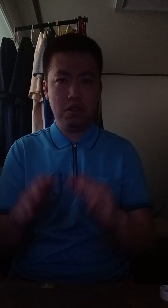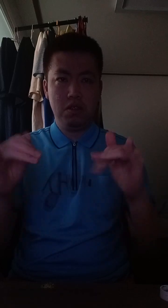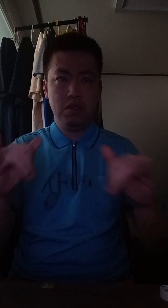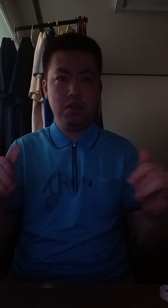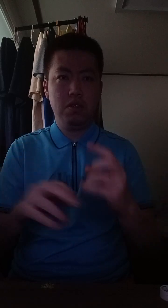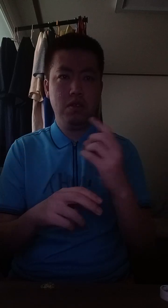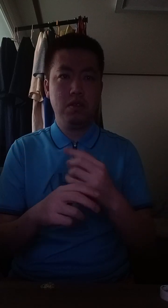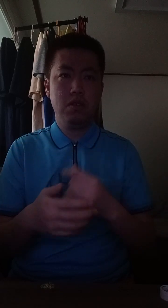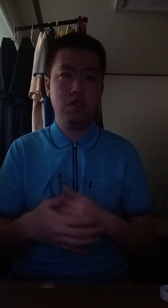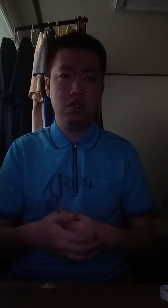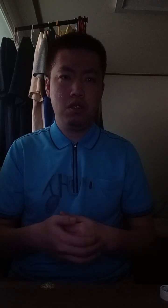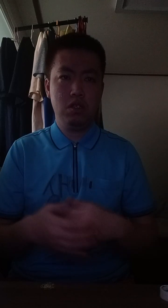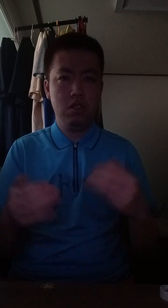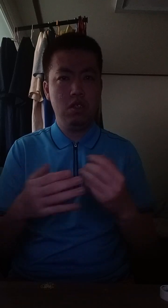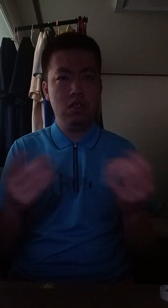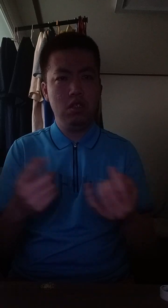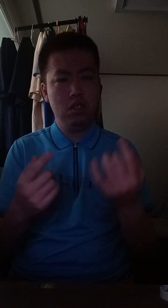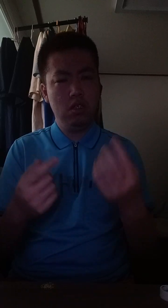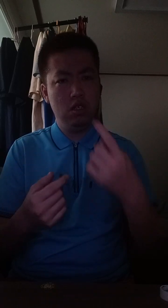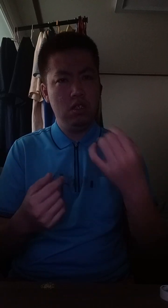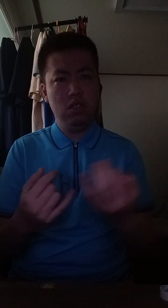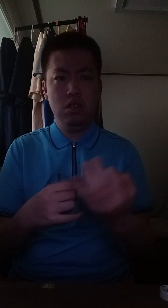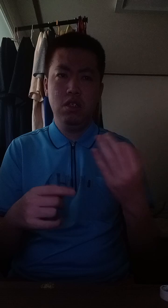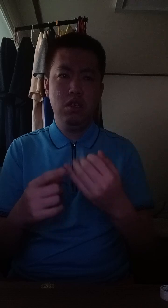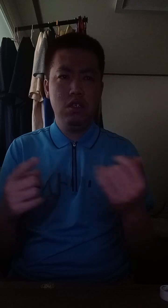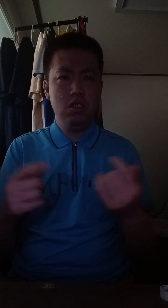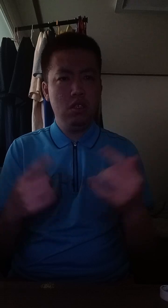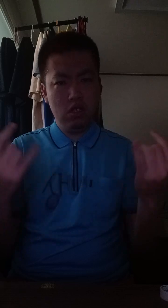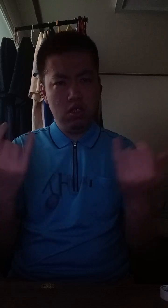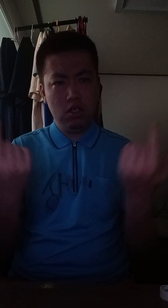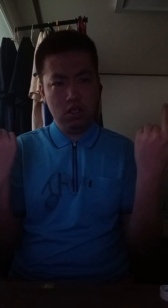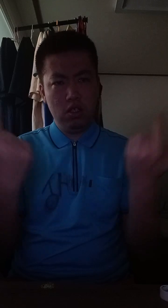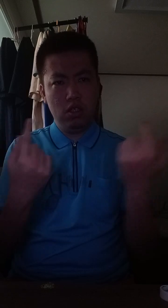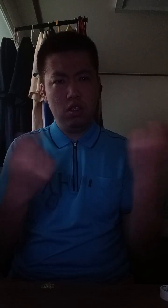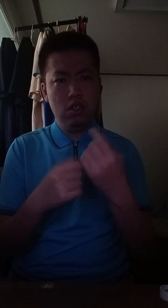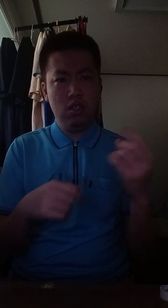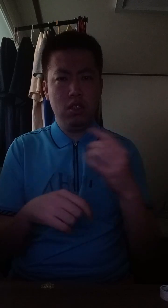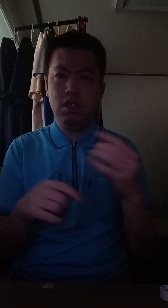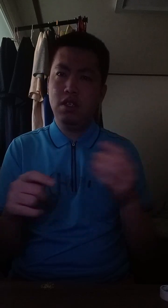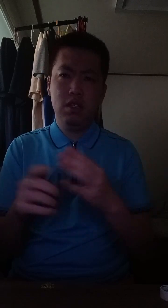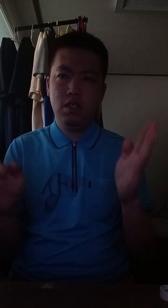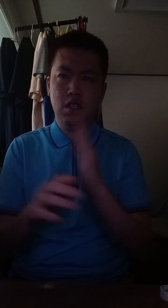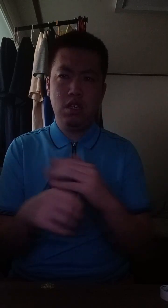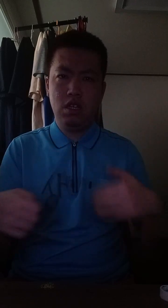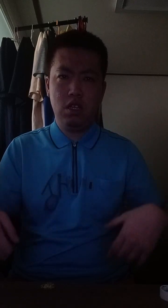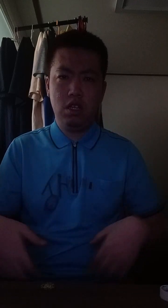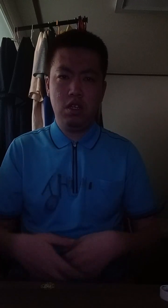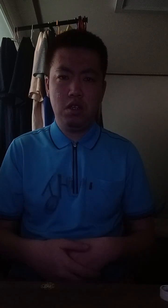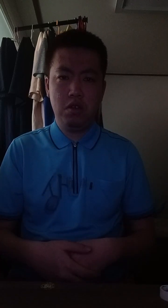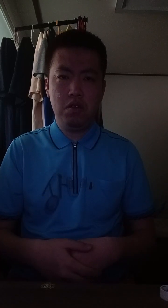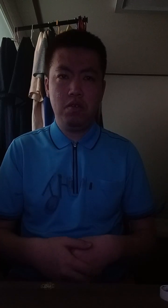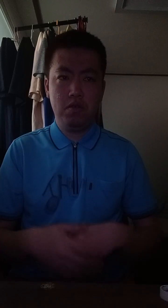의무화하고 있지만 대부분의 지하철 역사가 규칙 제정 이전에 완공돼 적용 대상이 아닙니다.